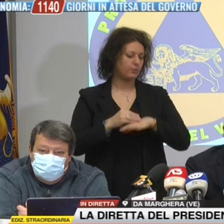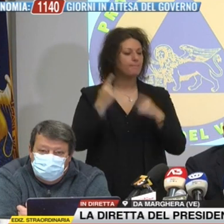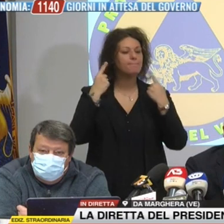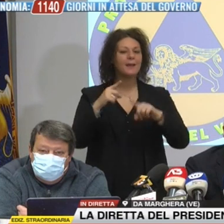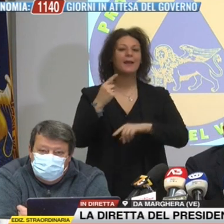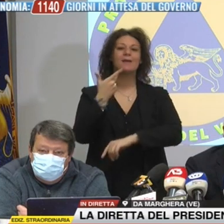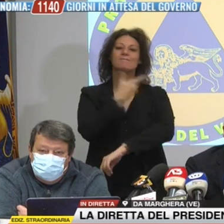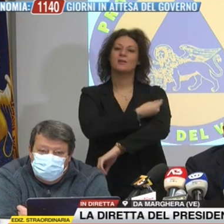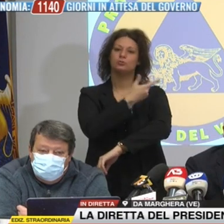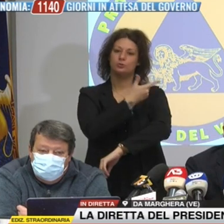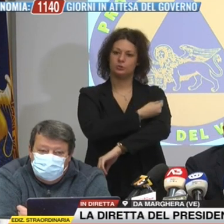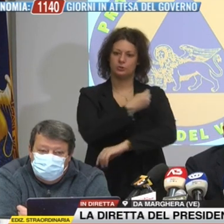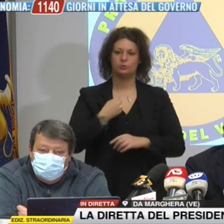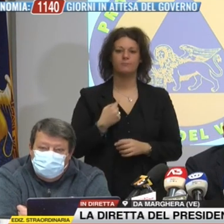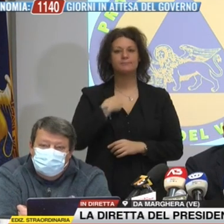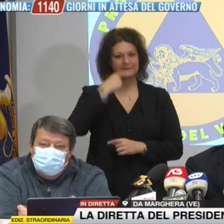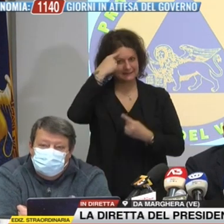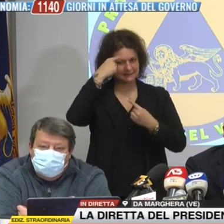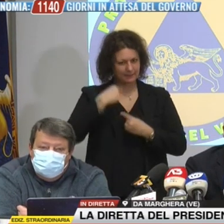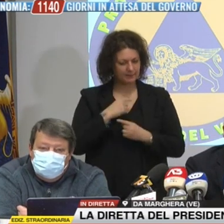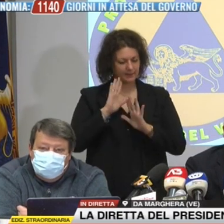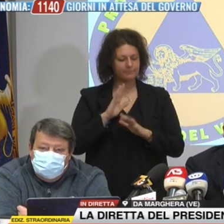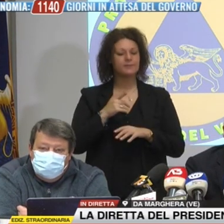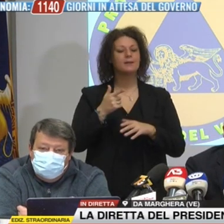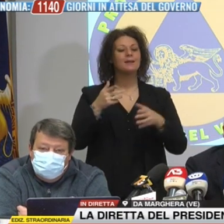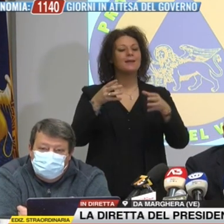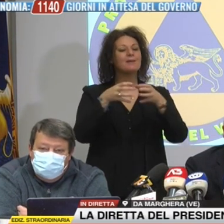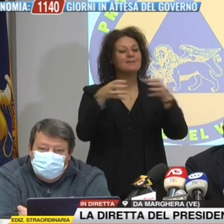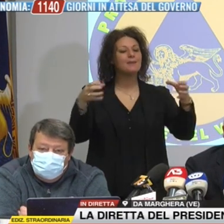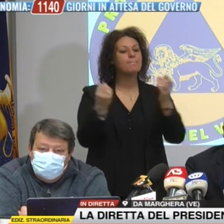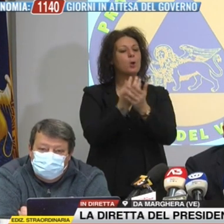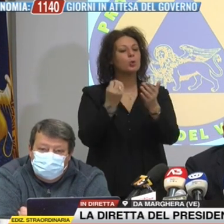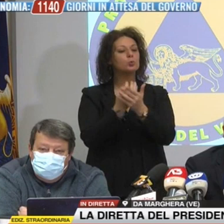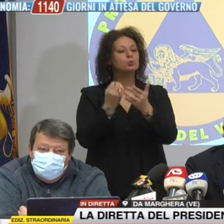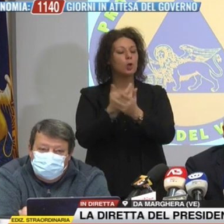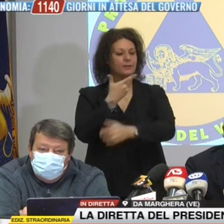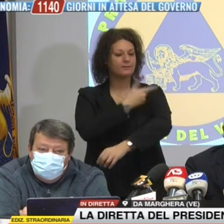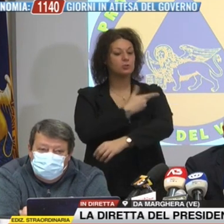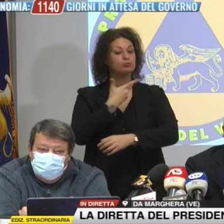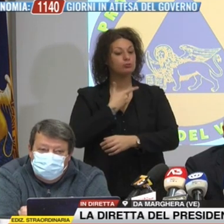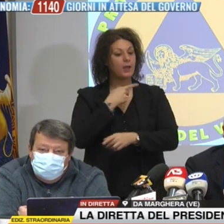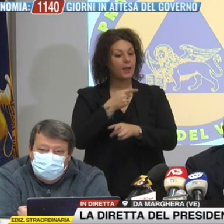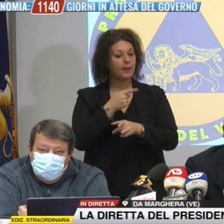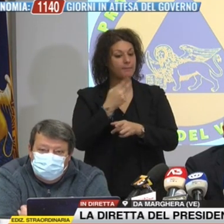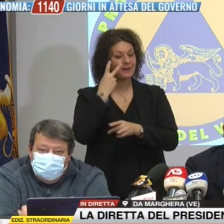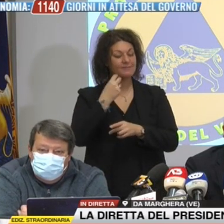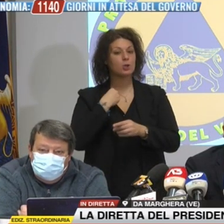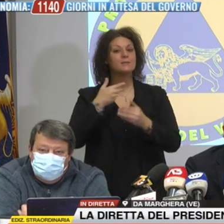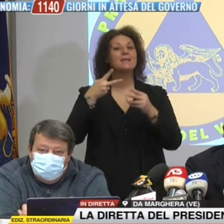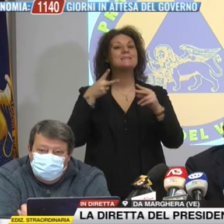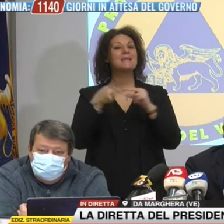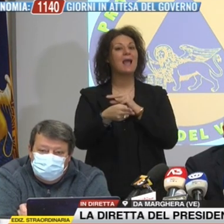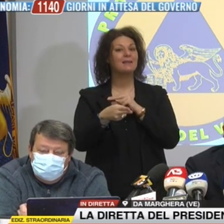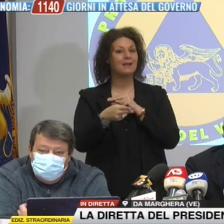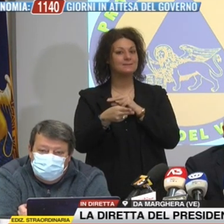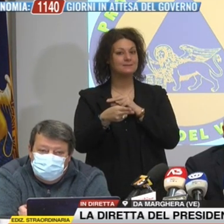vaccino, volevo capire se le case produttrici vi hanno dato una scadenza dell'immunità legata al vaccino e se quando